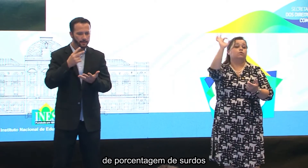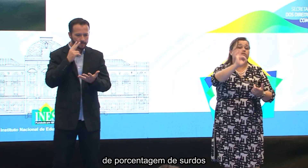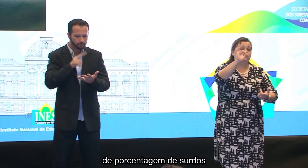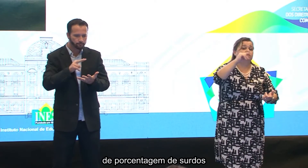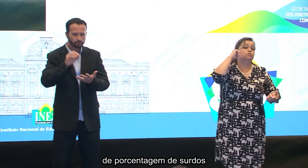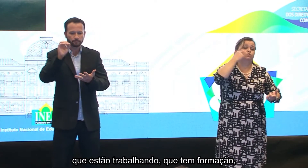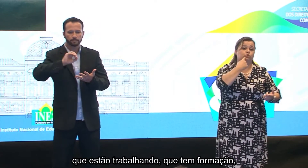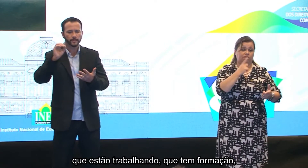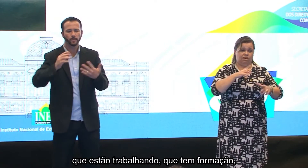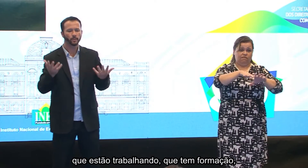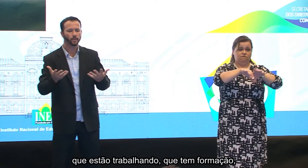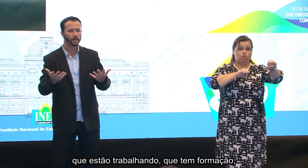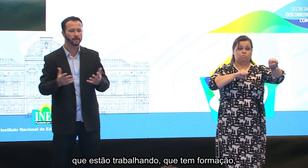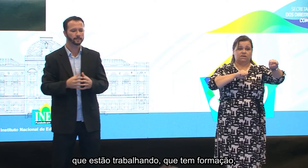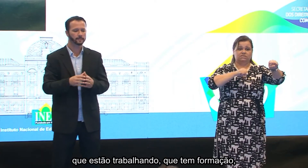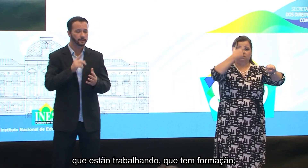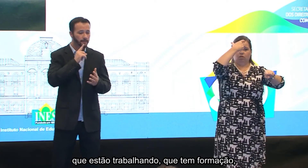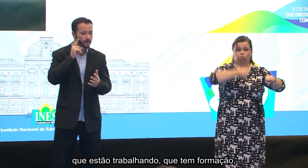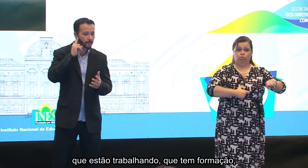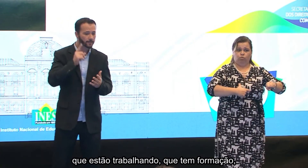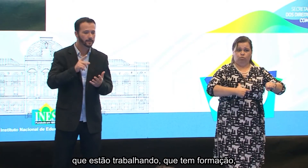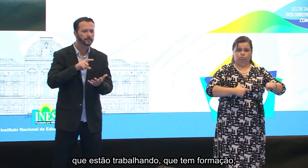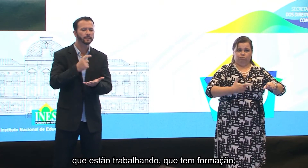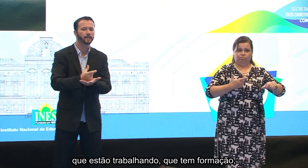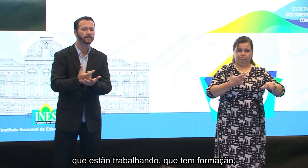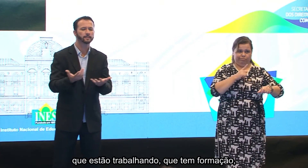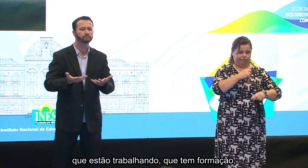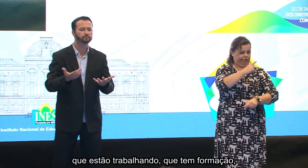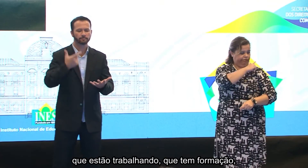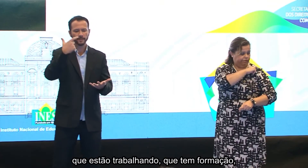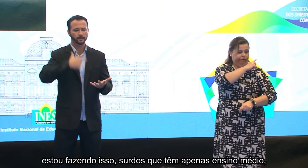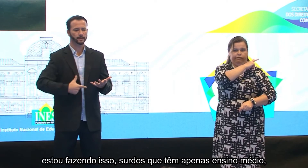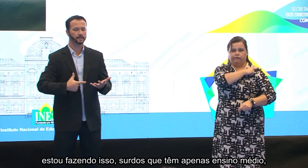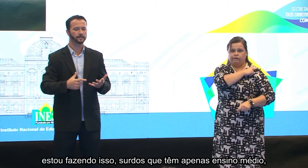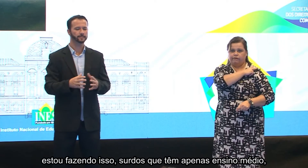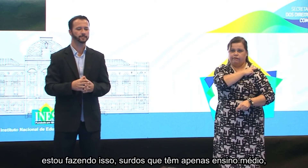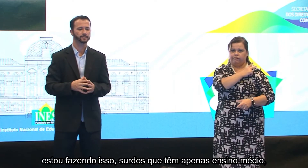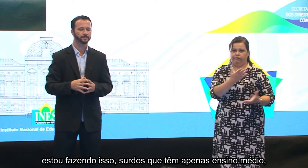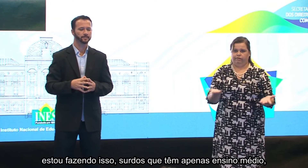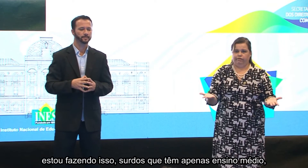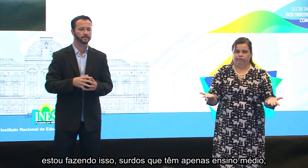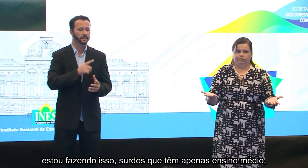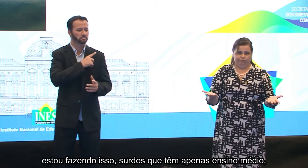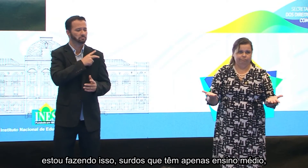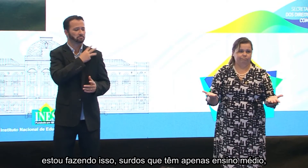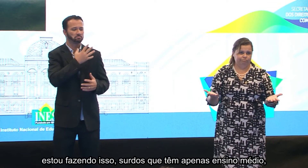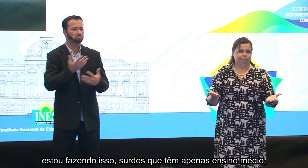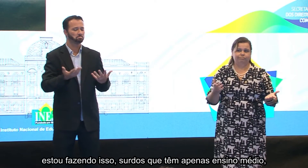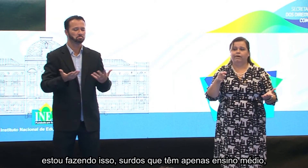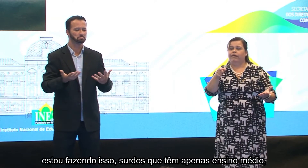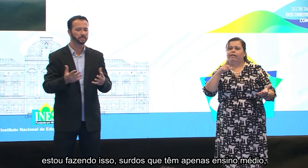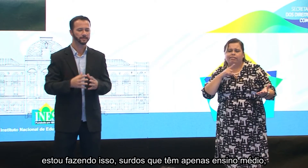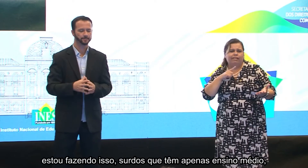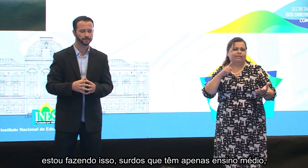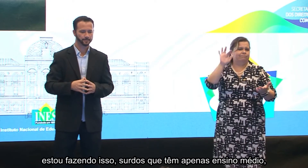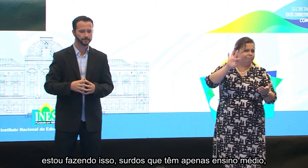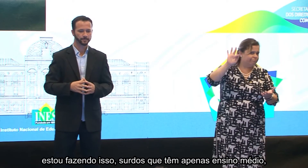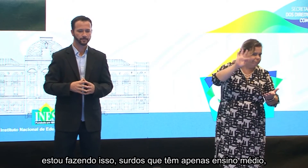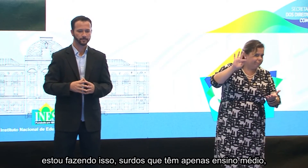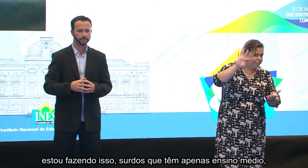surdos, que estão trabalhando, surdos que têm formação, eu estou fazendo isso, surdos que têm apenas ensino